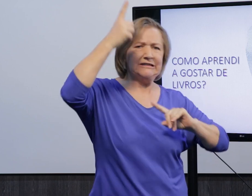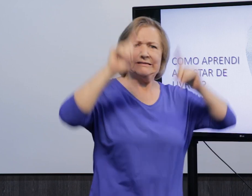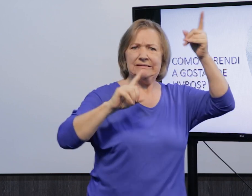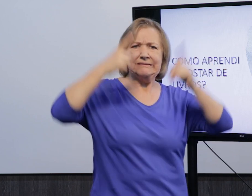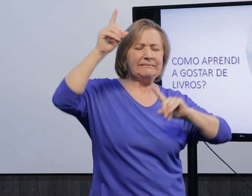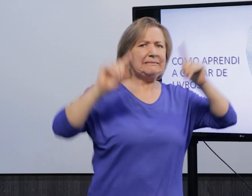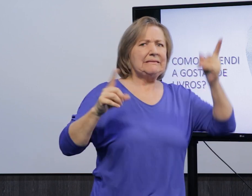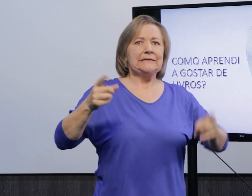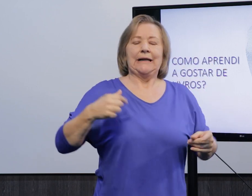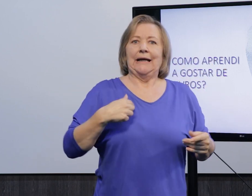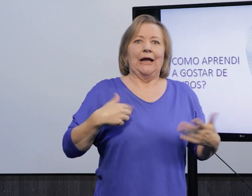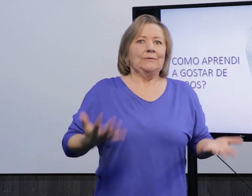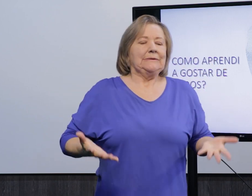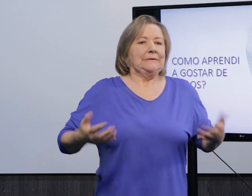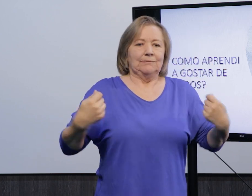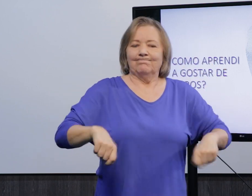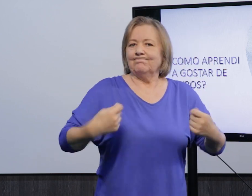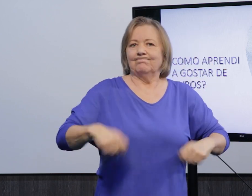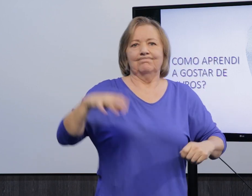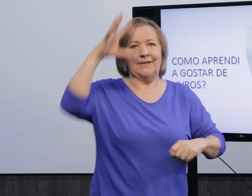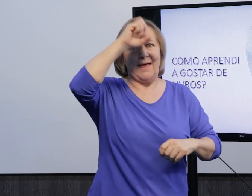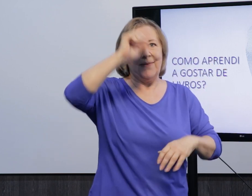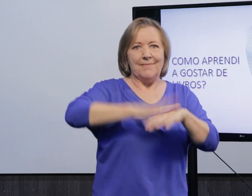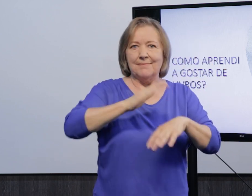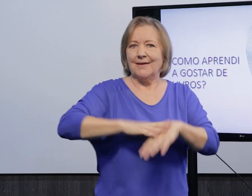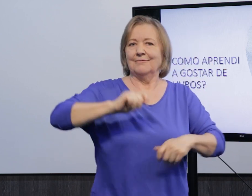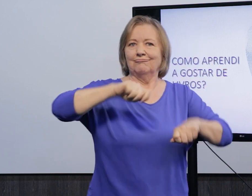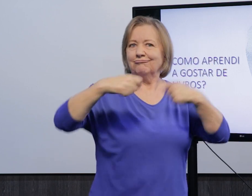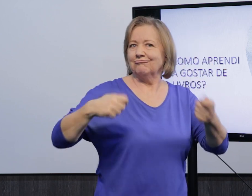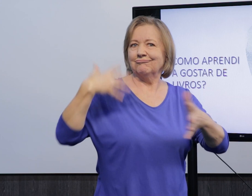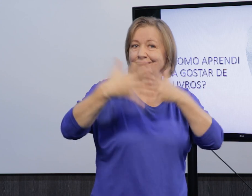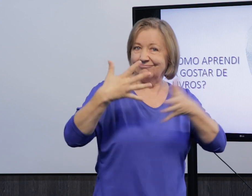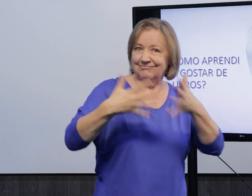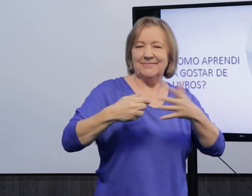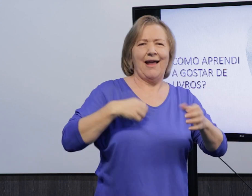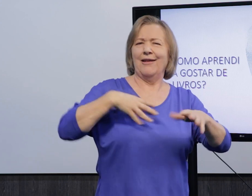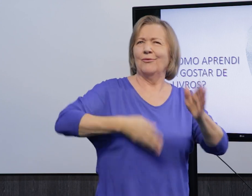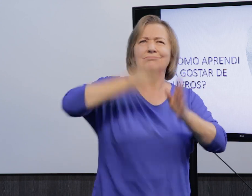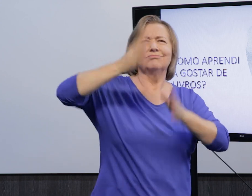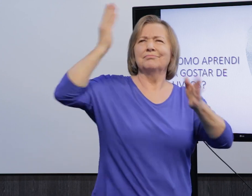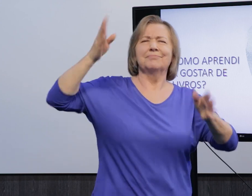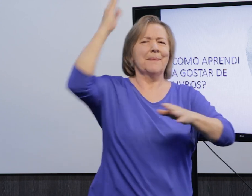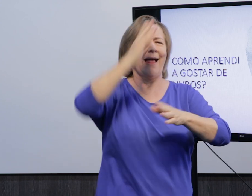E se expressavam por meio do gestos né e eu sentia necessidade de que eles precisavam aprender mais né então eu fui né